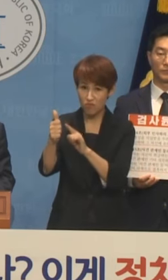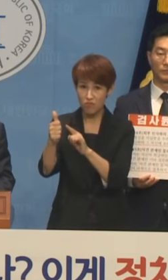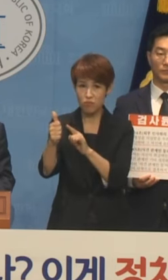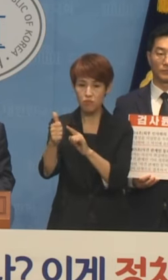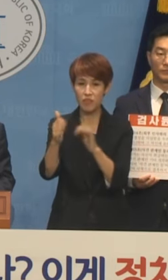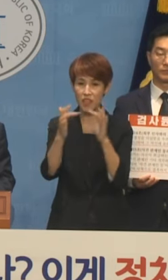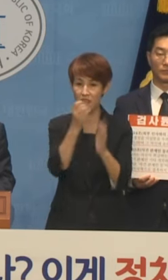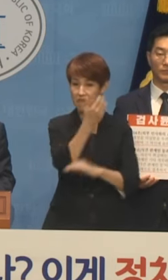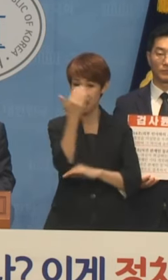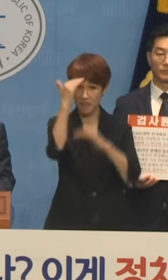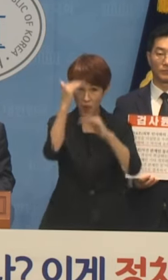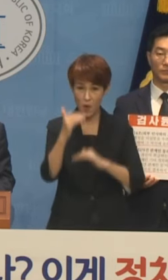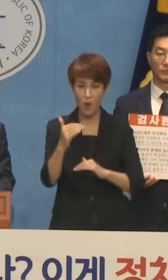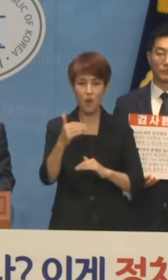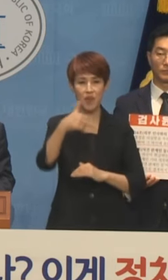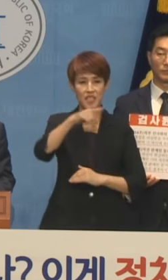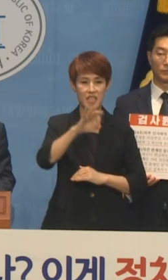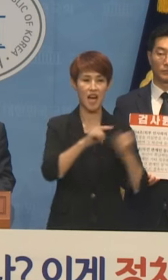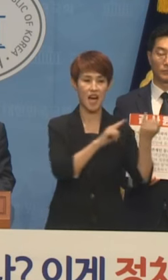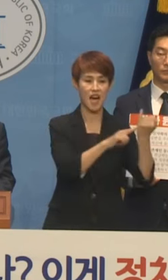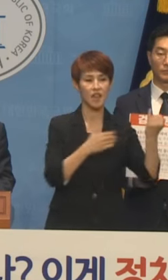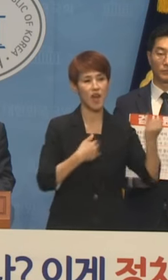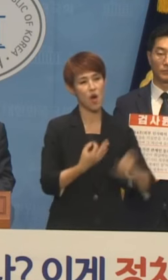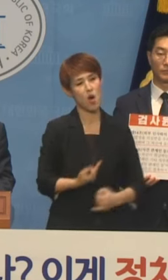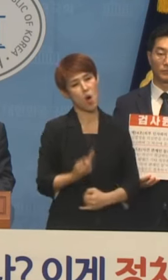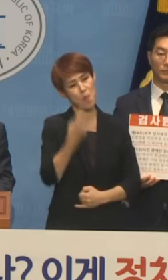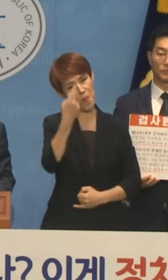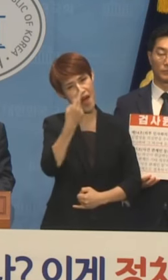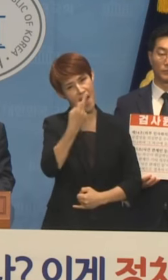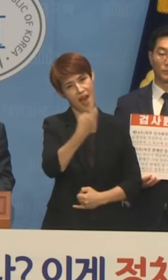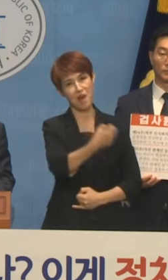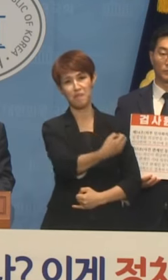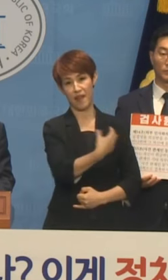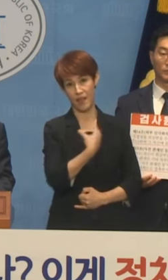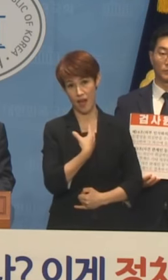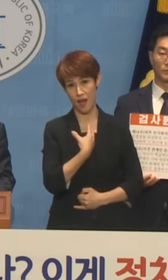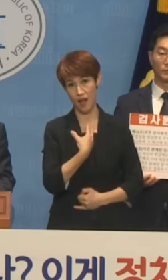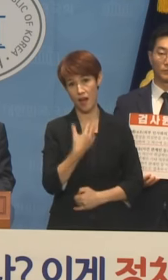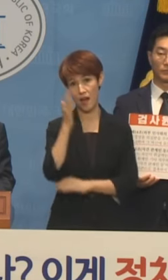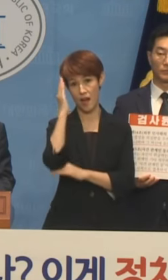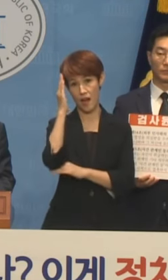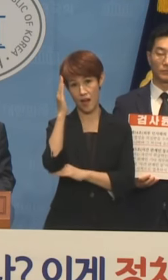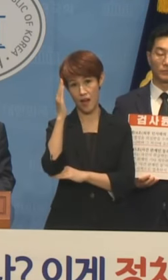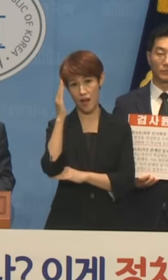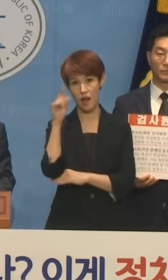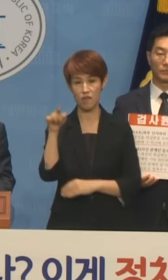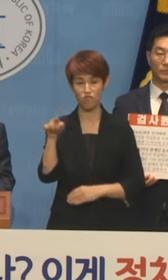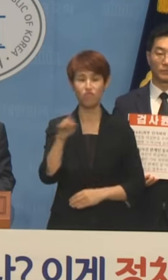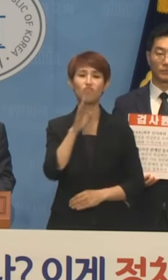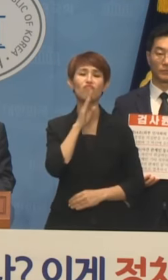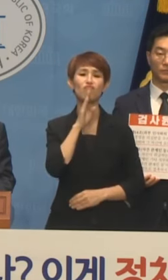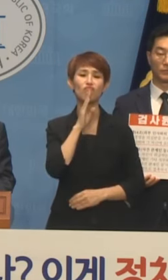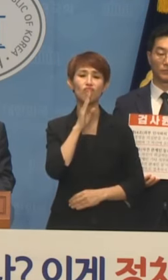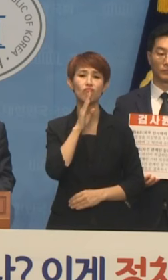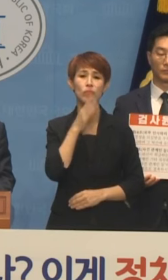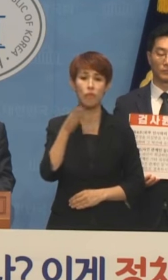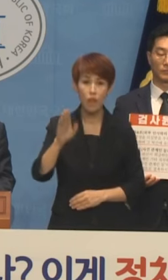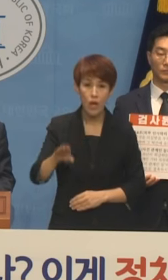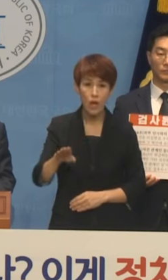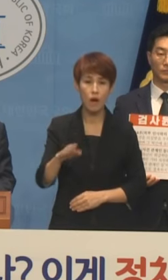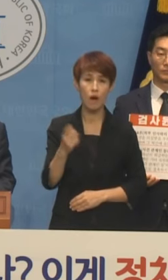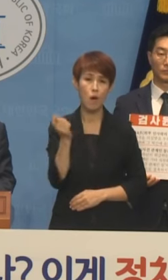인터넷 언론사에 장시호가 자신을 오빠라고 편하게 부르게 한 사실은 인정했으나